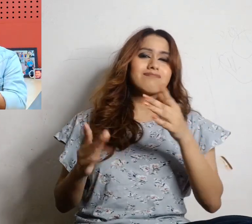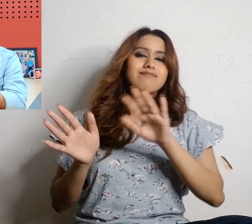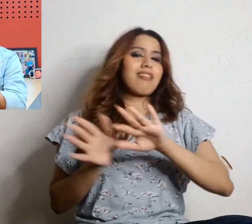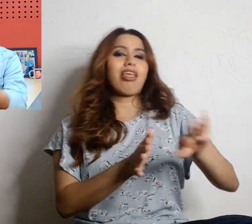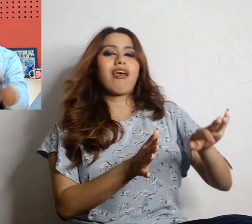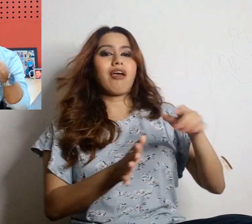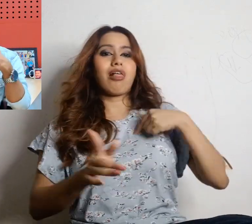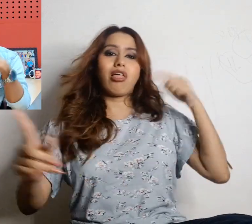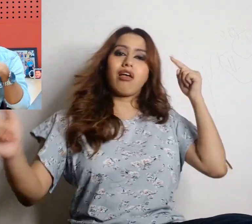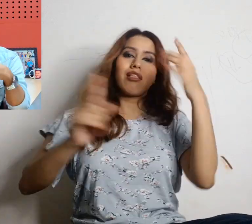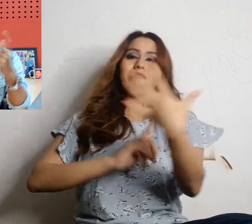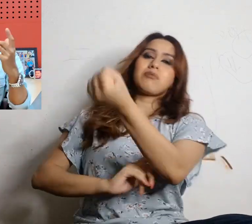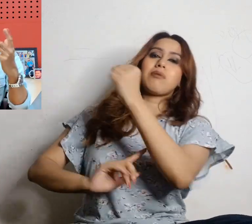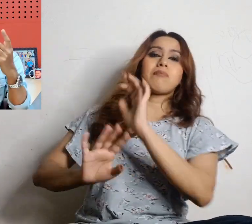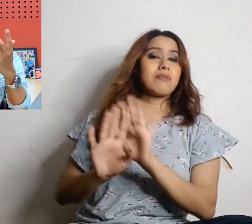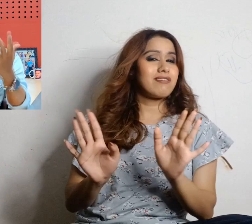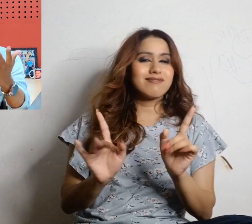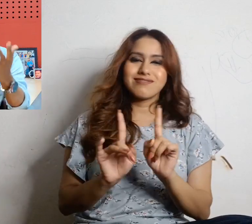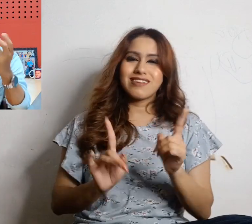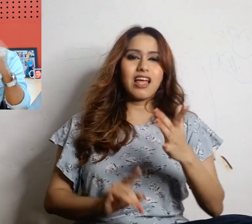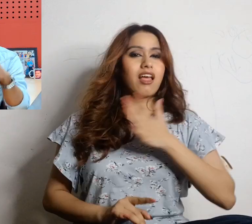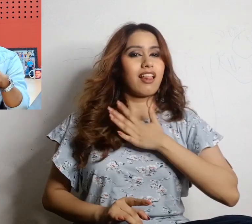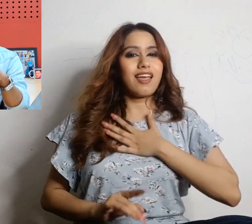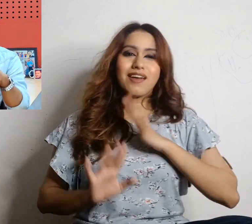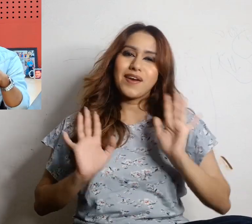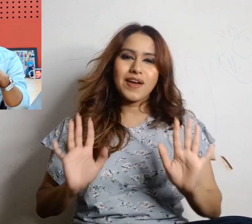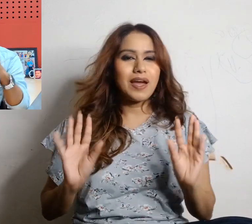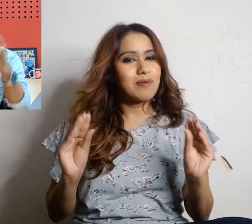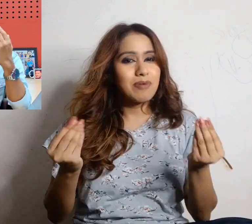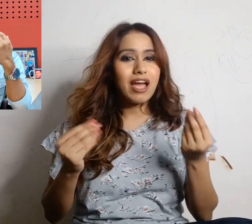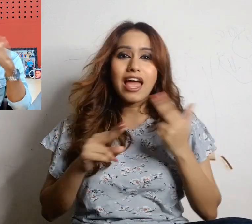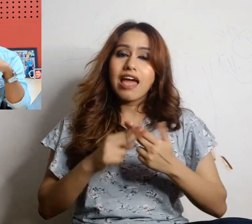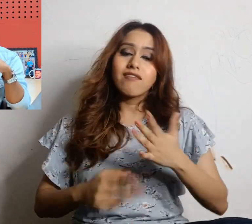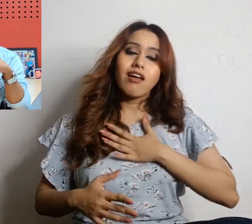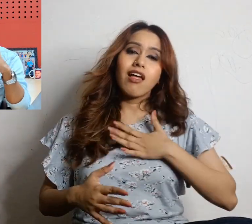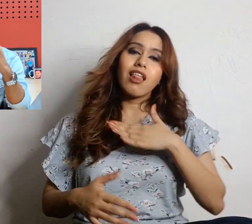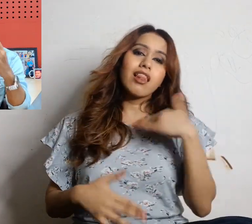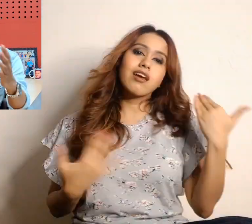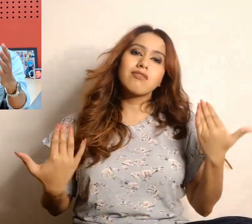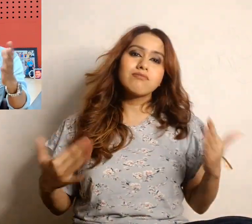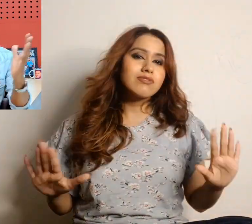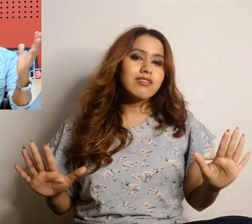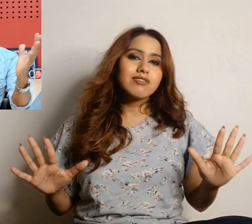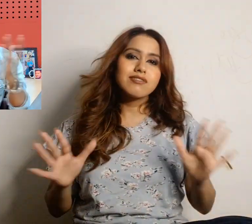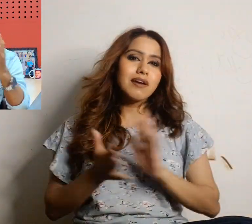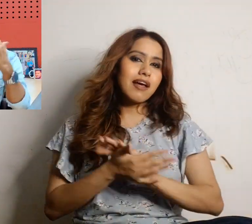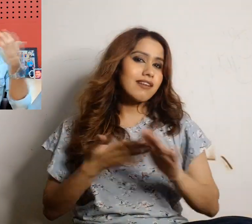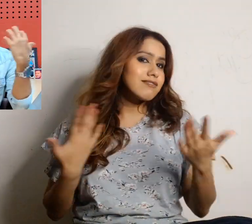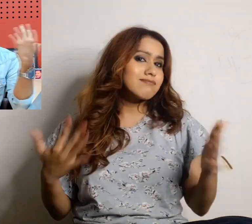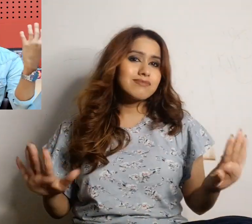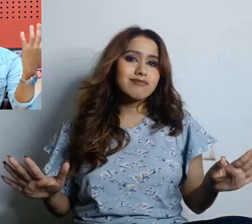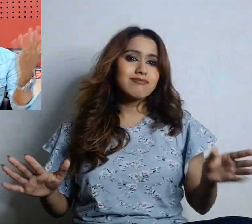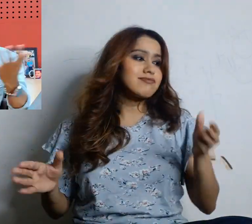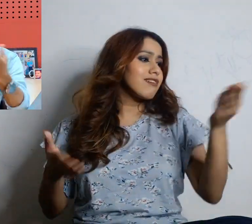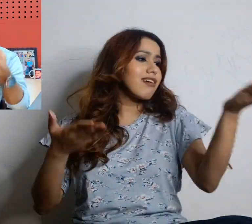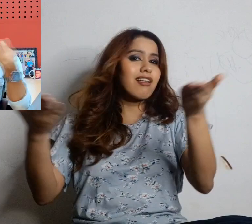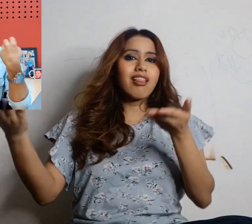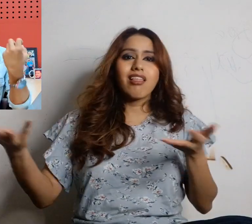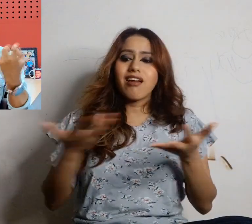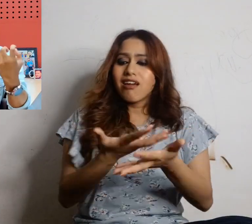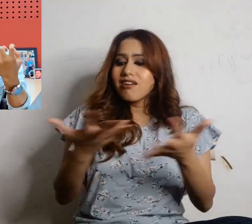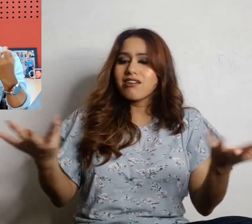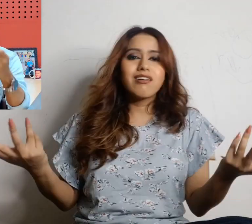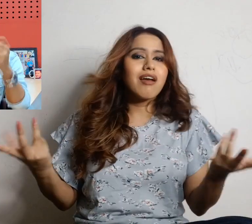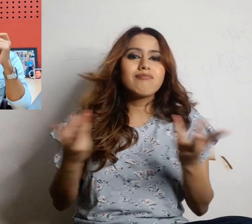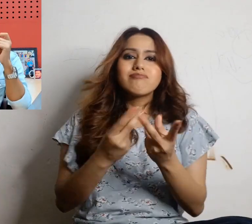है। ये सांस जब तक आ रही है तब तक आप और हम जी रहे हैं। जिस दिन आना बंद हो गई, जिंदगी खत्म हो जाएगी, आसपास जो कुछ है कुछ भी मैटर